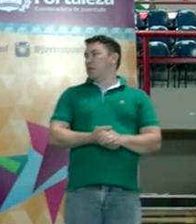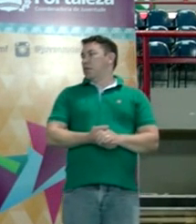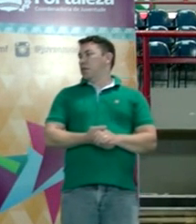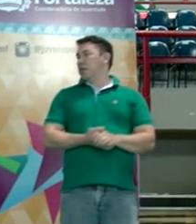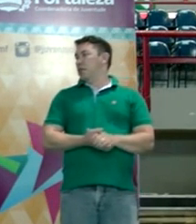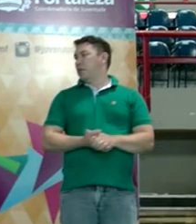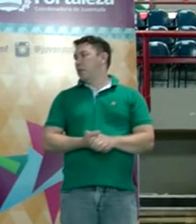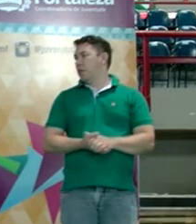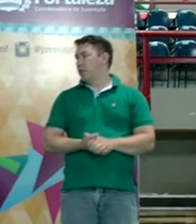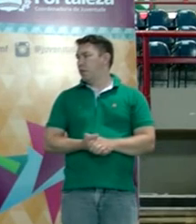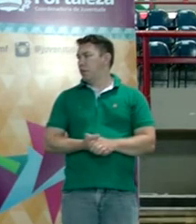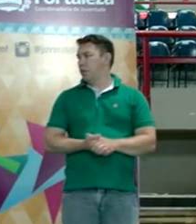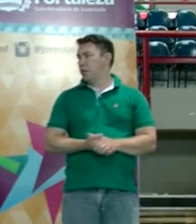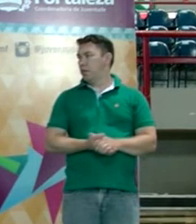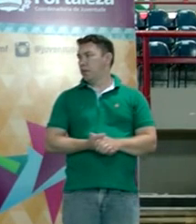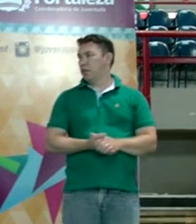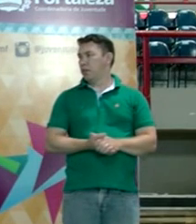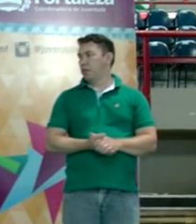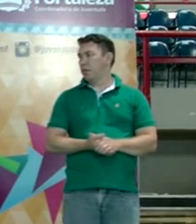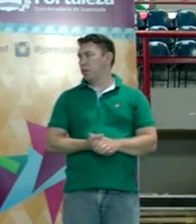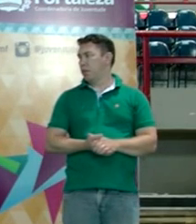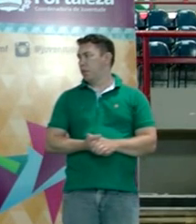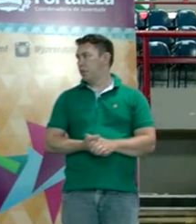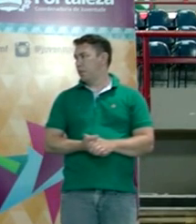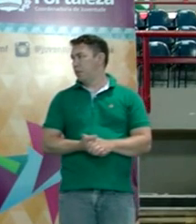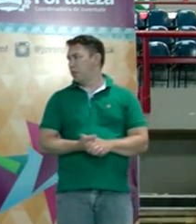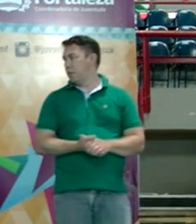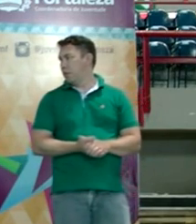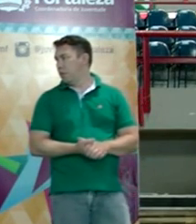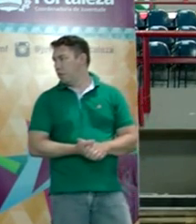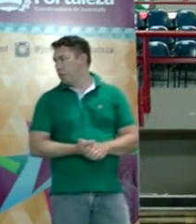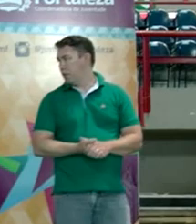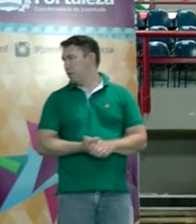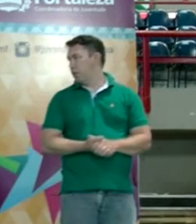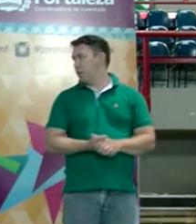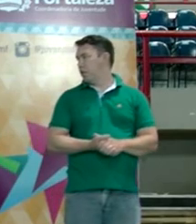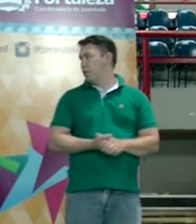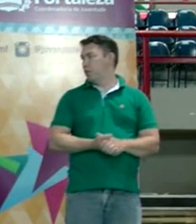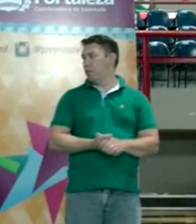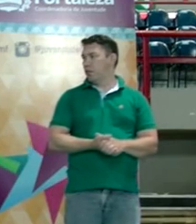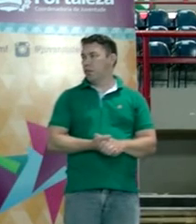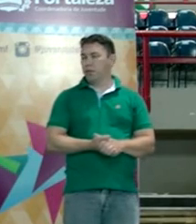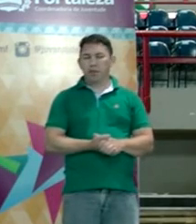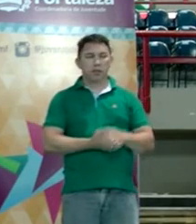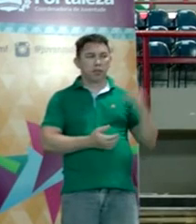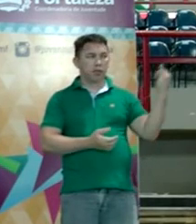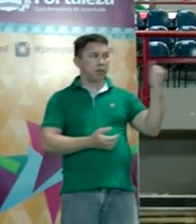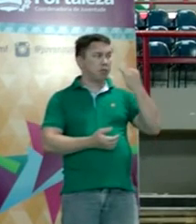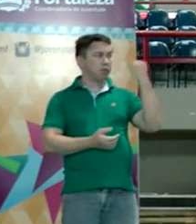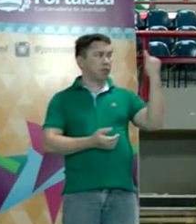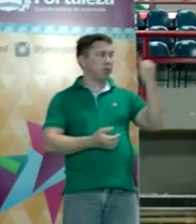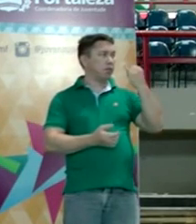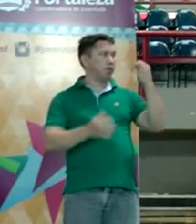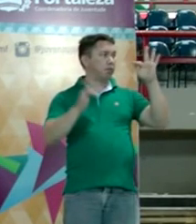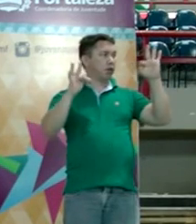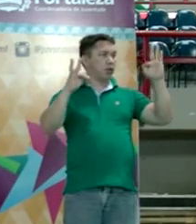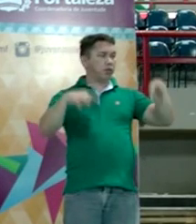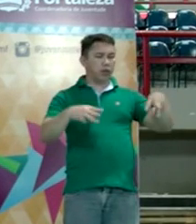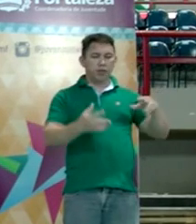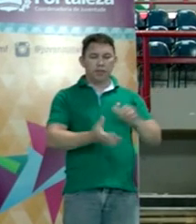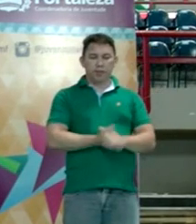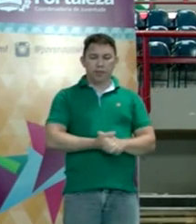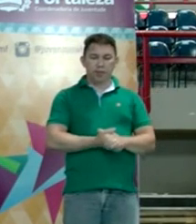bem importante. Ah, sim, com certeza. Essa, muito importante aí para a gente fazer a nossa conclusão,